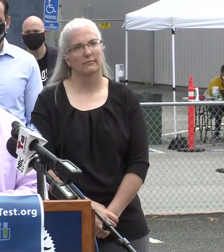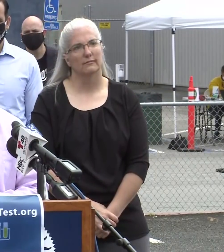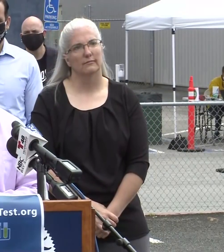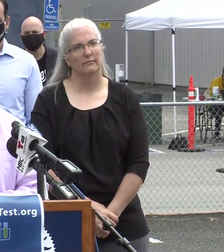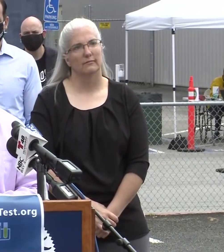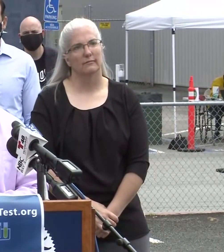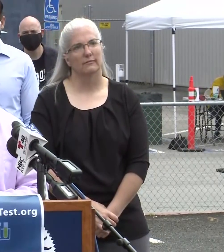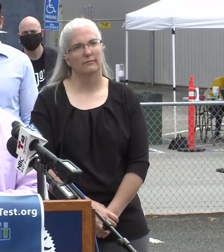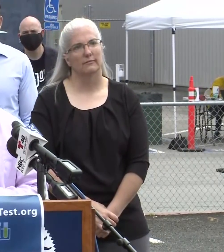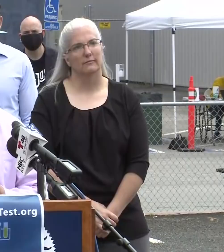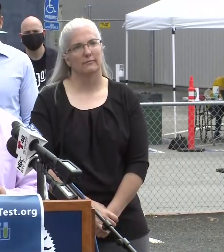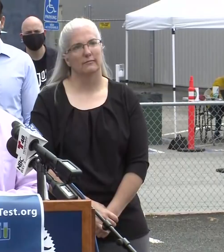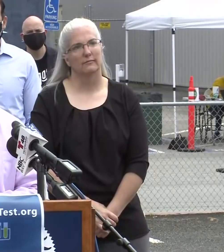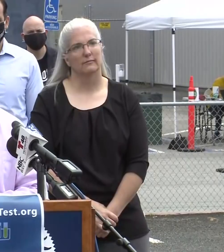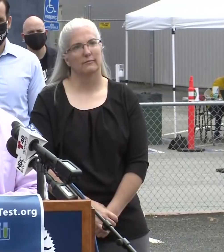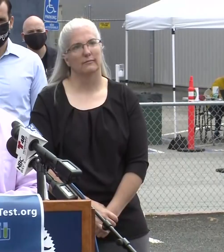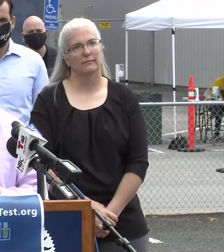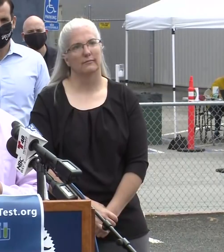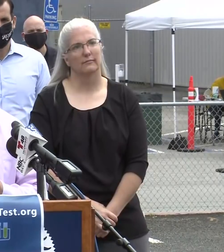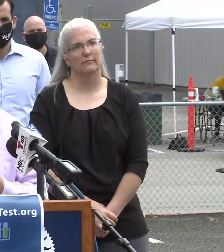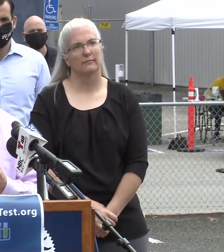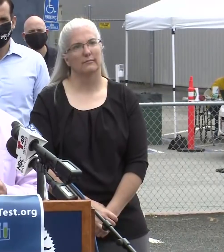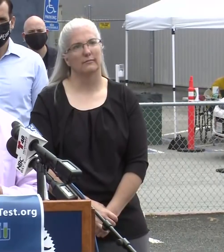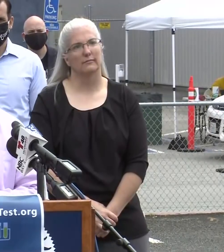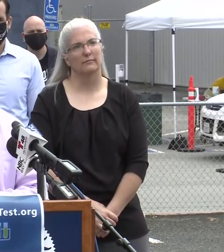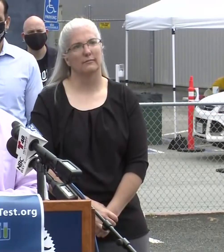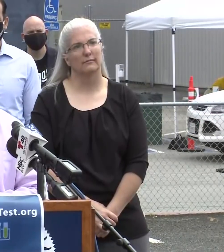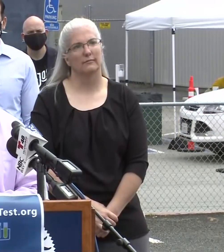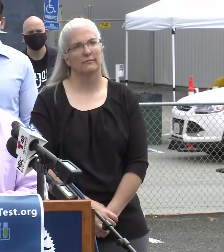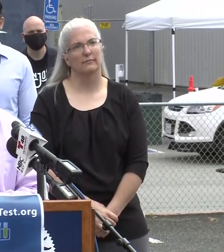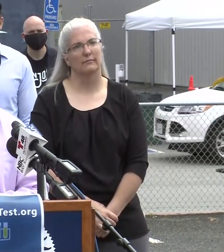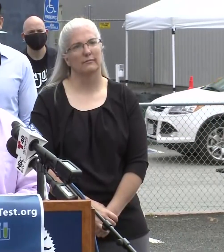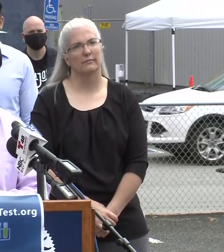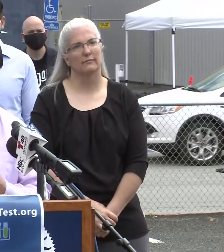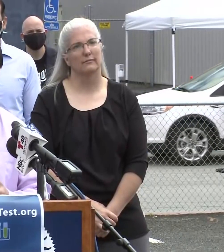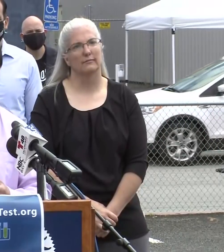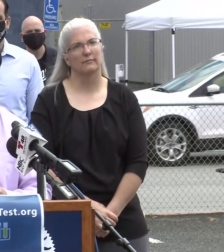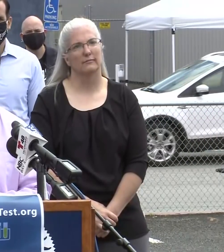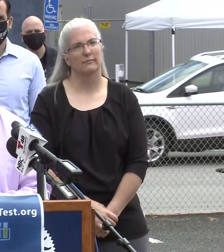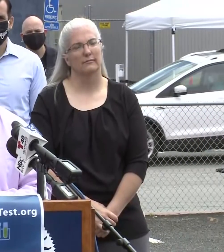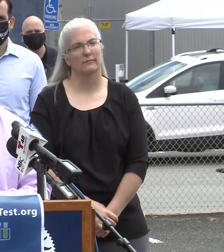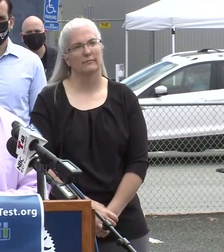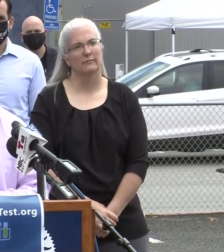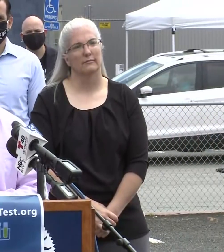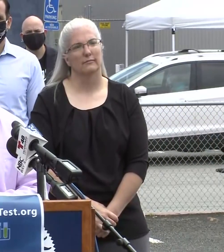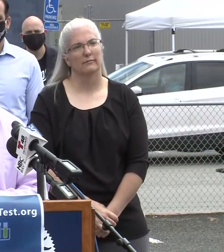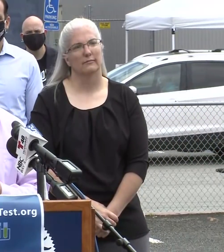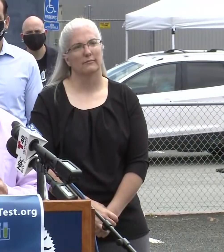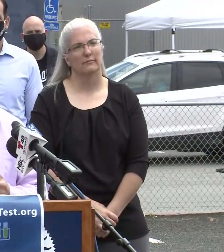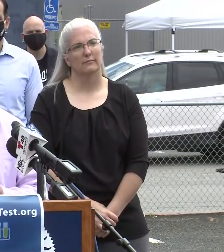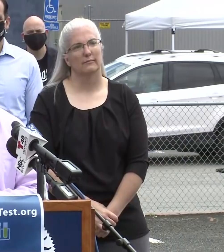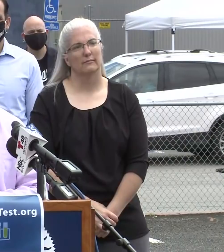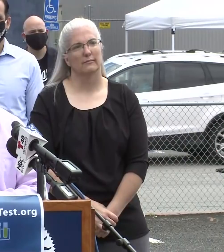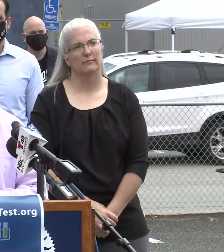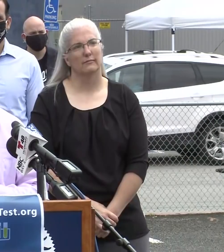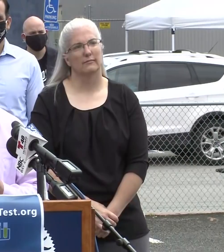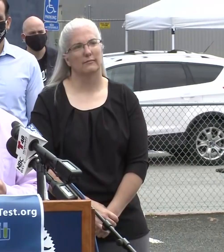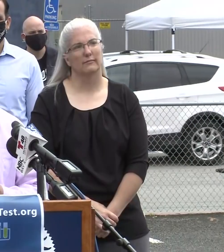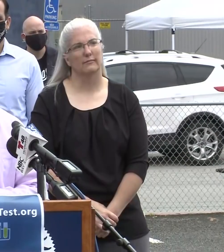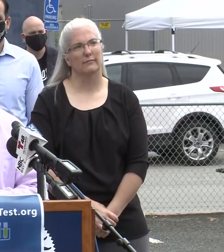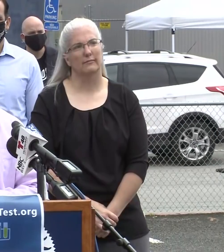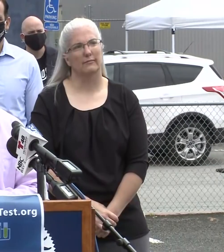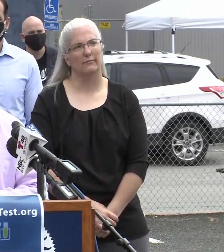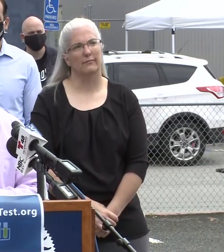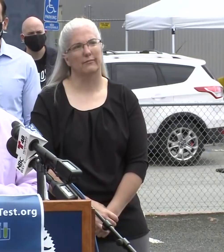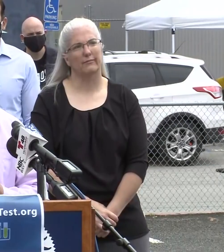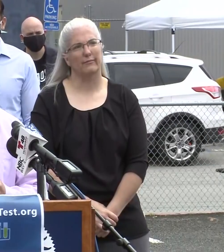đường Little Saigon, khu Little Saigon của chúng ta, đi từ đường 680 exit đường King là nó ngay đó thôi. Cho nên quý vị có thể đến đây lên trang